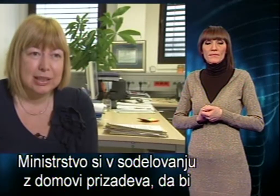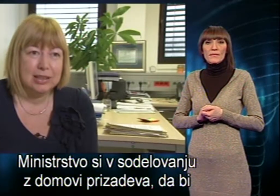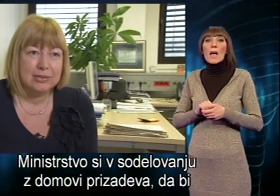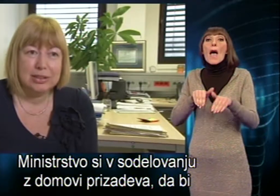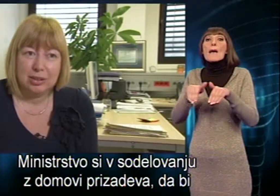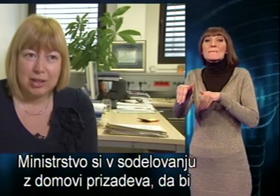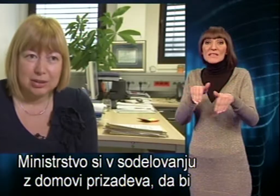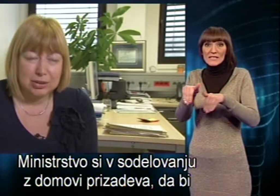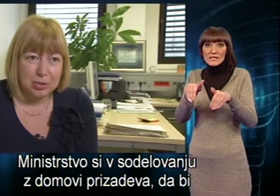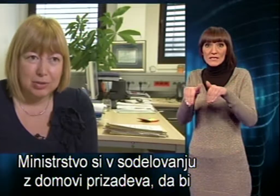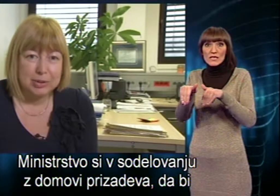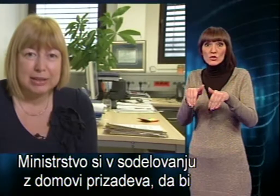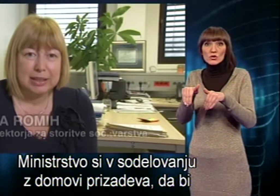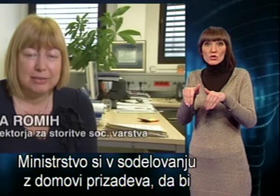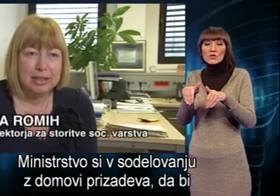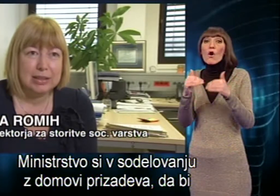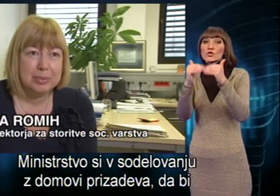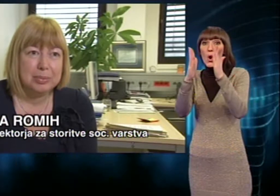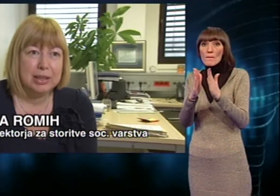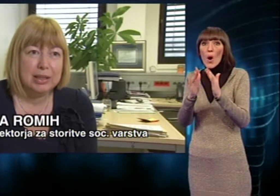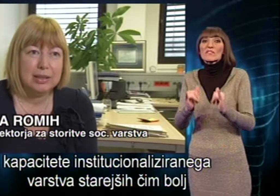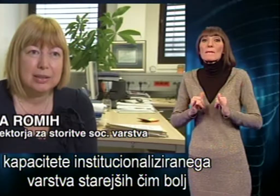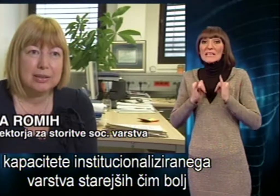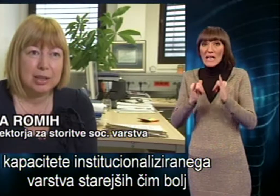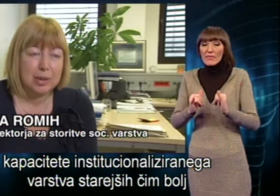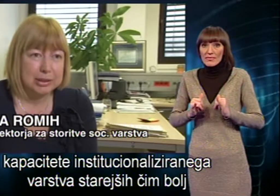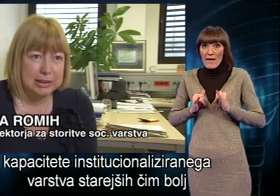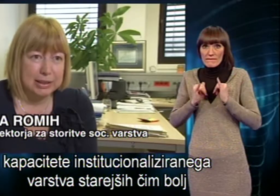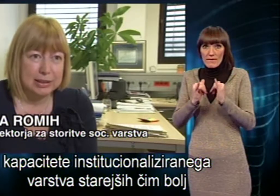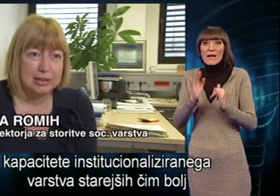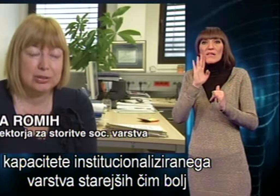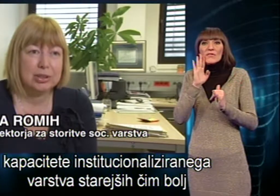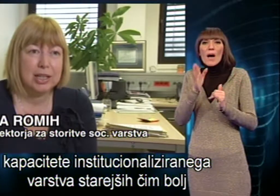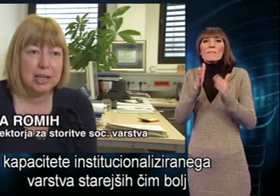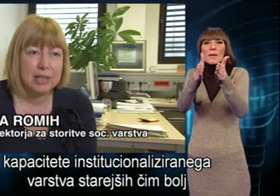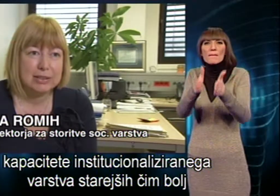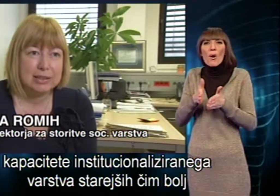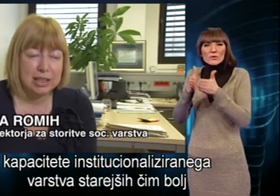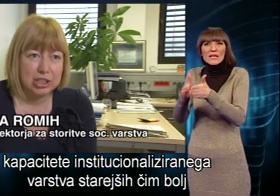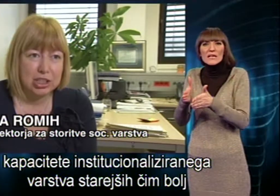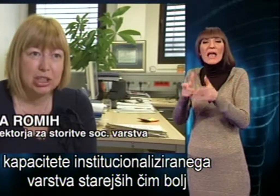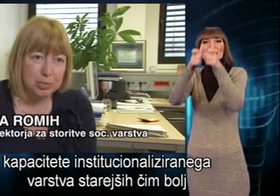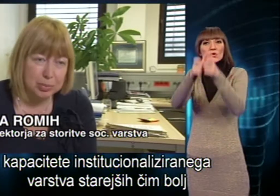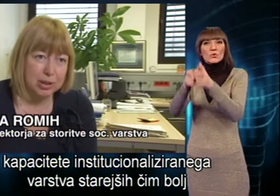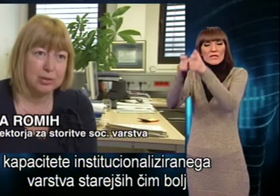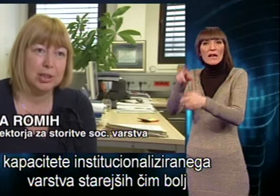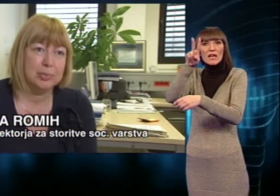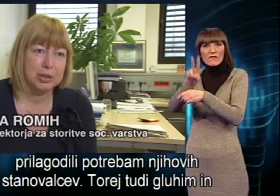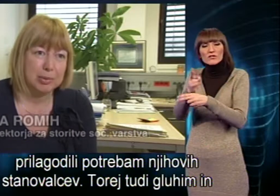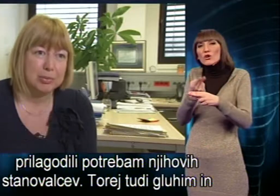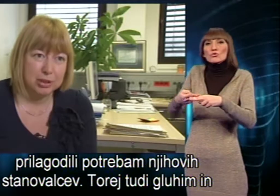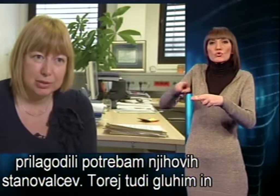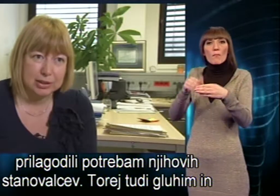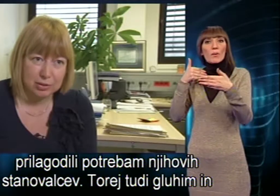Ministrstvo si v sodelovanju z domovi prizadeva, da bi kapacitete institucionalnega varstva starejših čim bolj